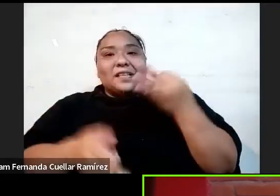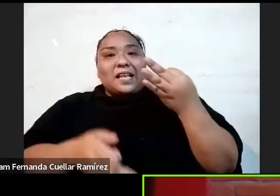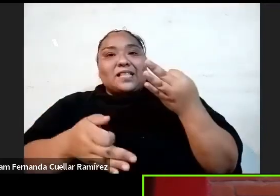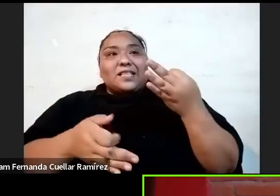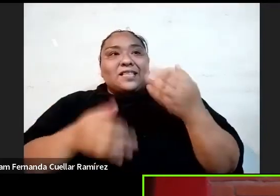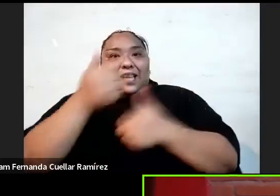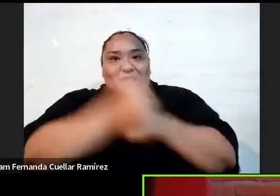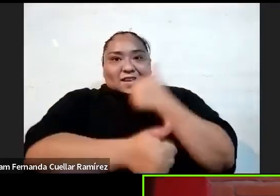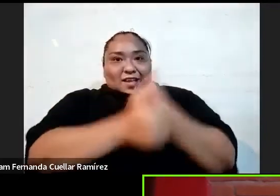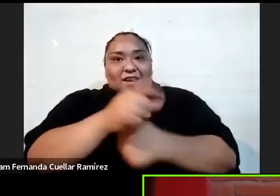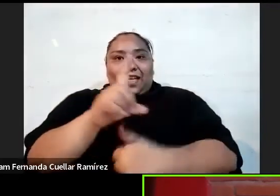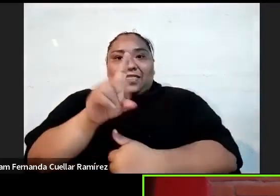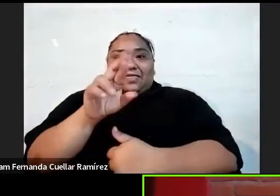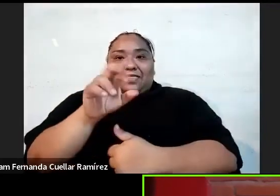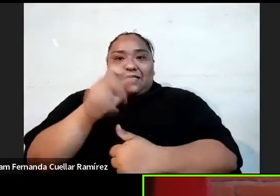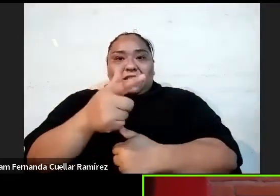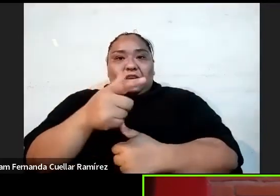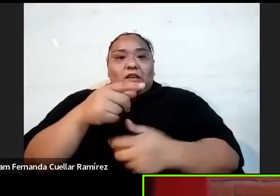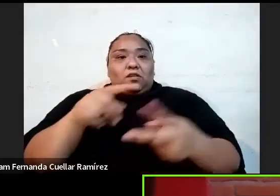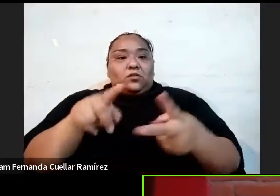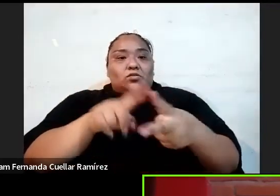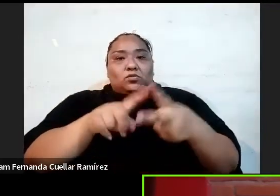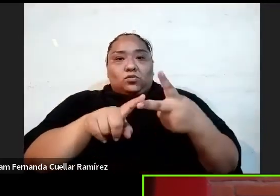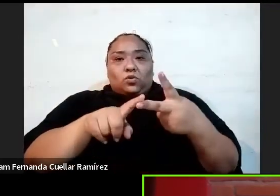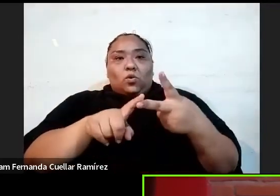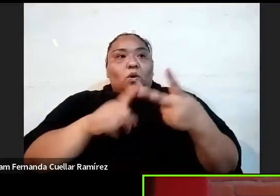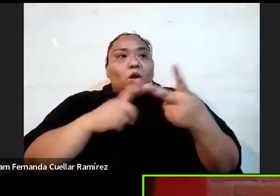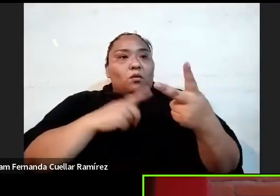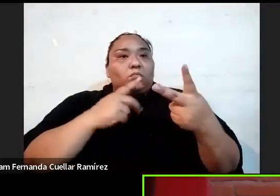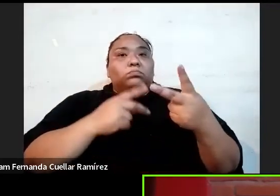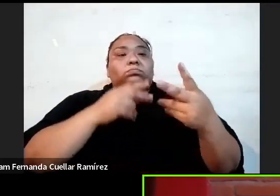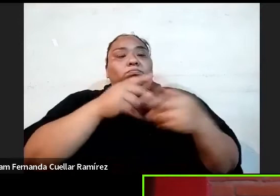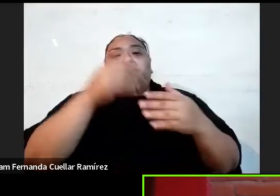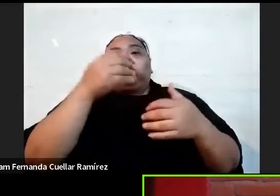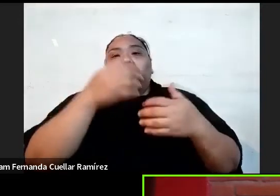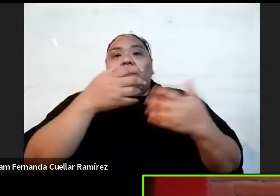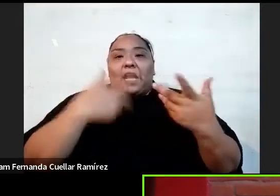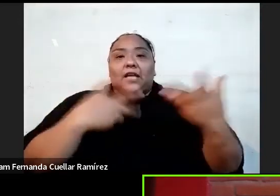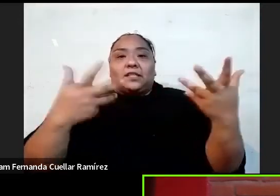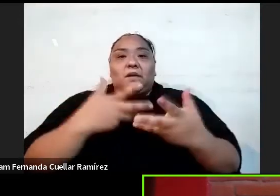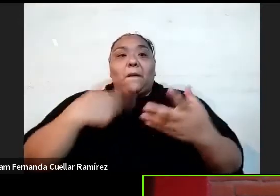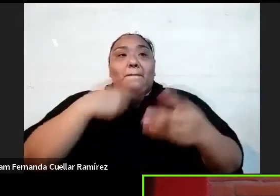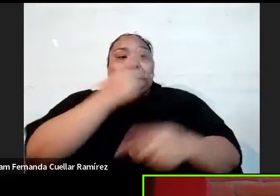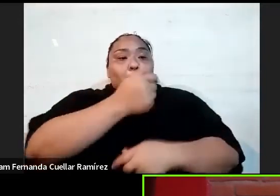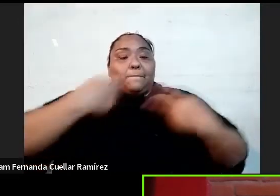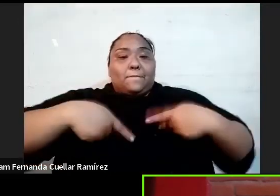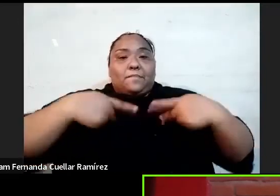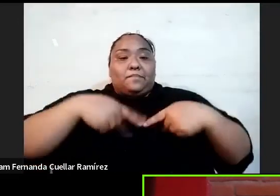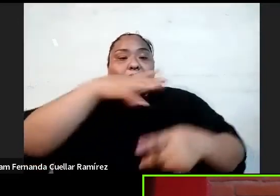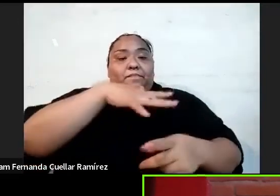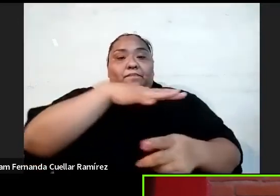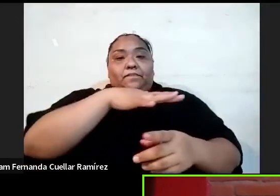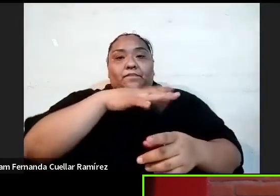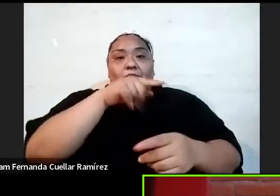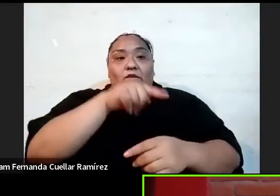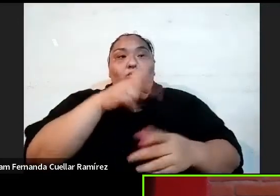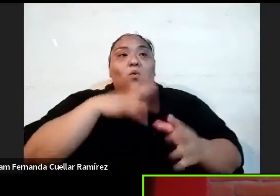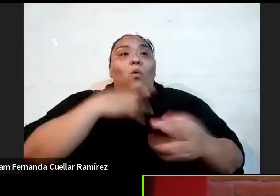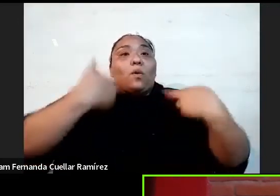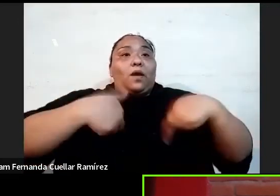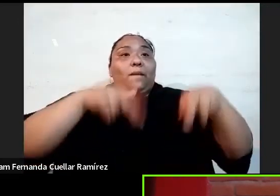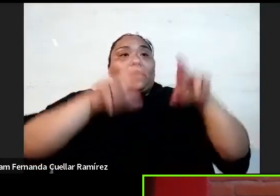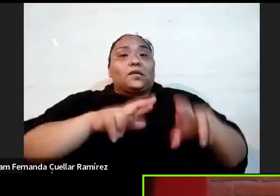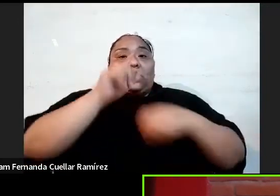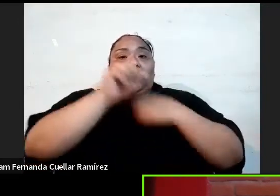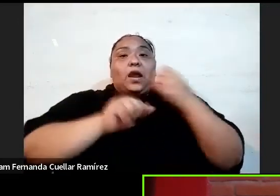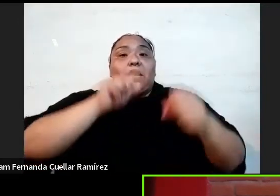hubo dos números por persona finalista. Uno se trataba de hacer, representar un animal y yo